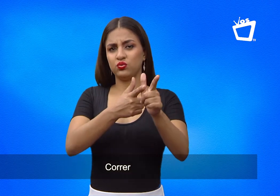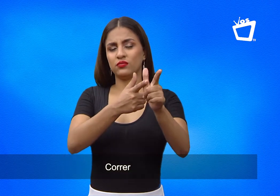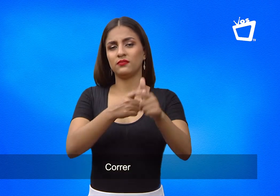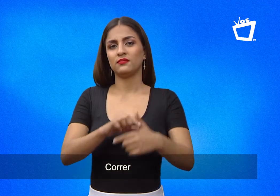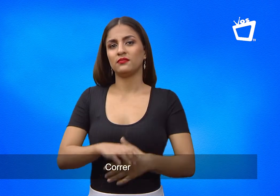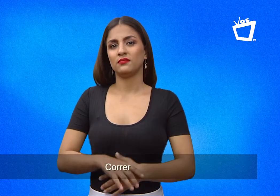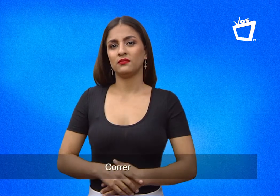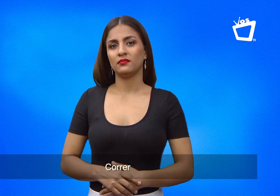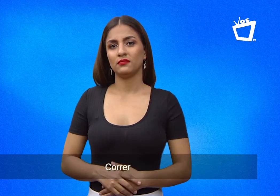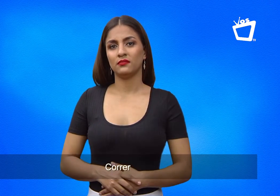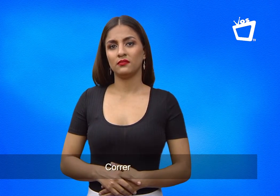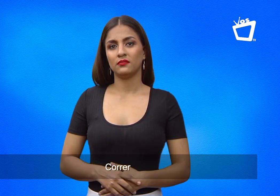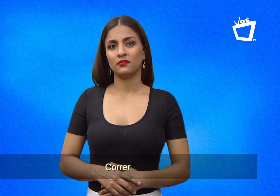Correr.